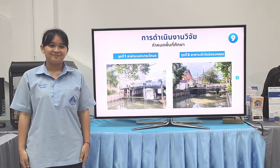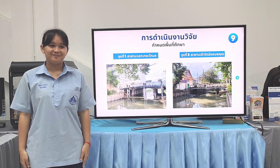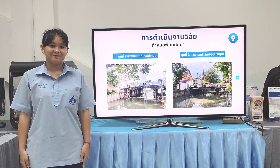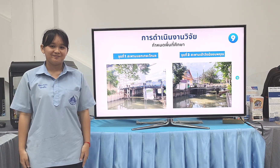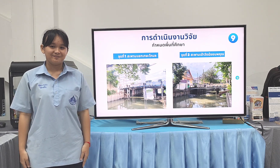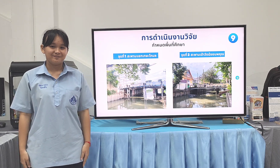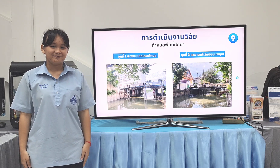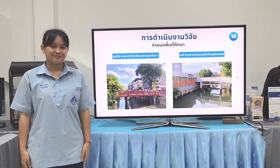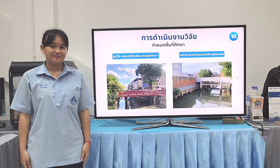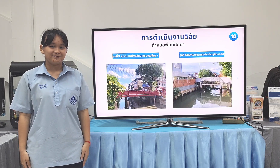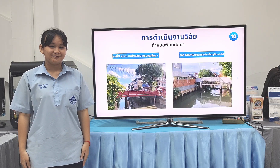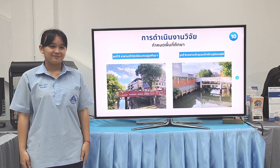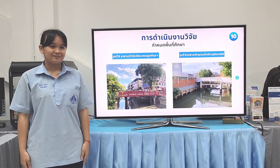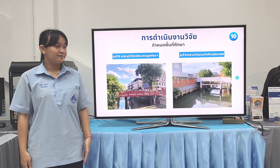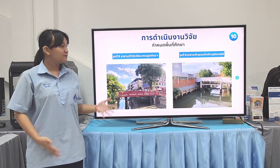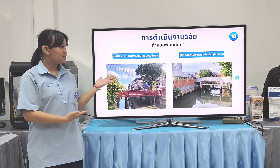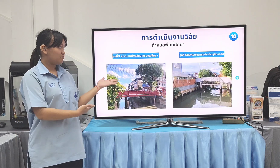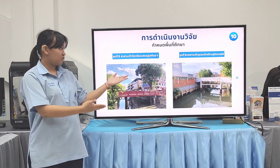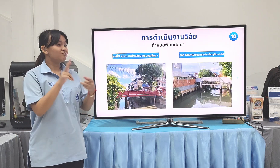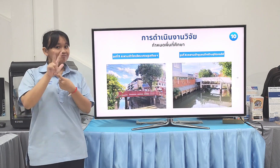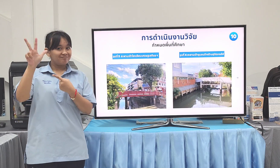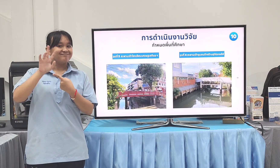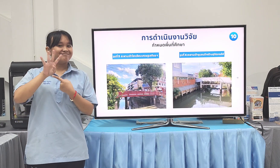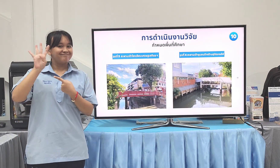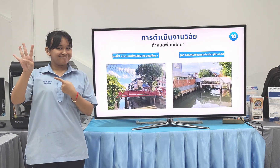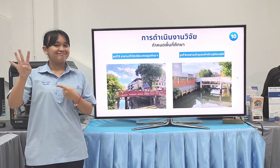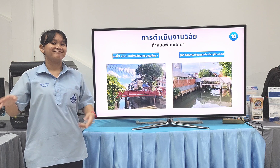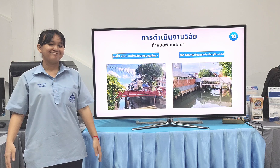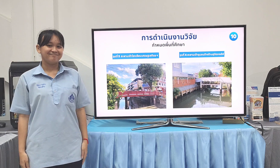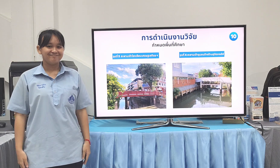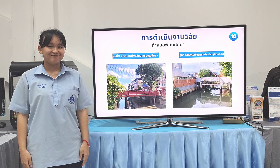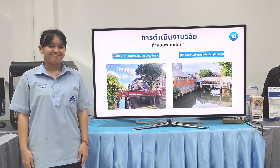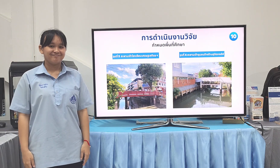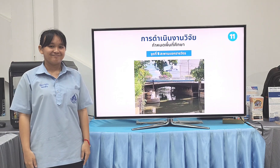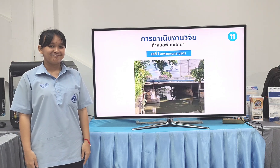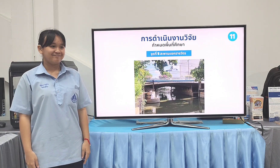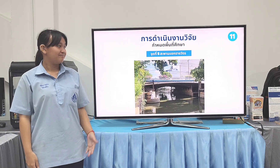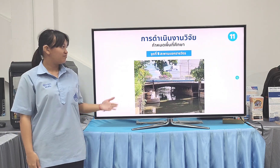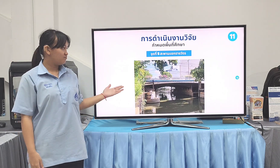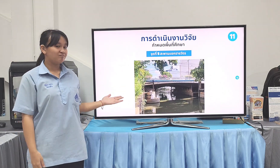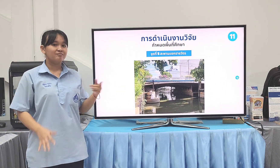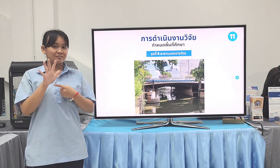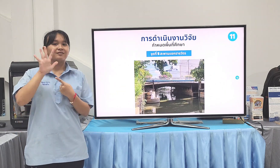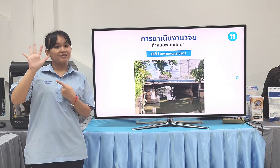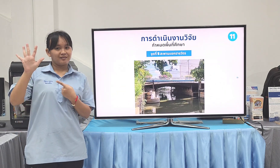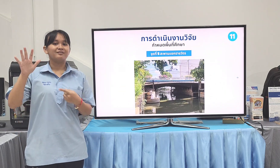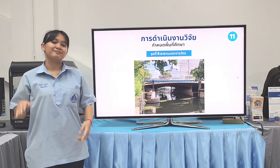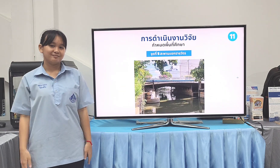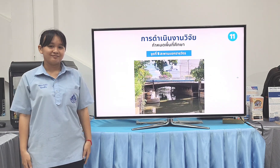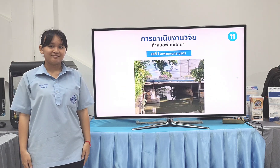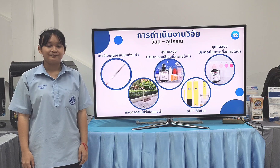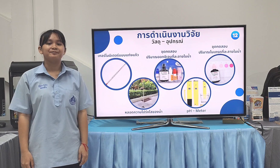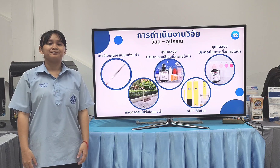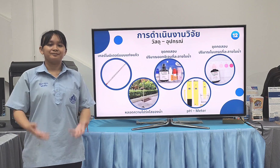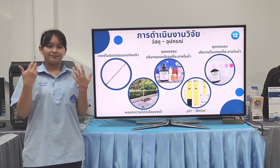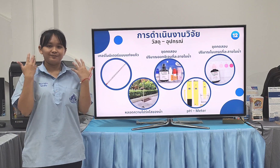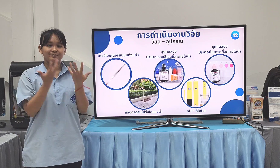จุดที่2จุดที่ 3และจุดที่ 4และจุดที่ 5ค่ะ